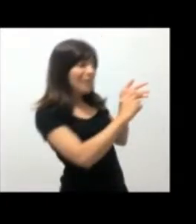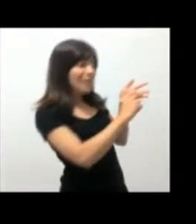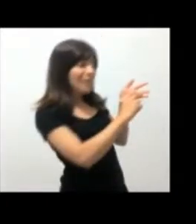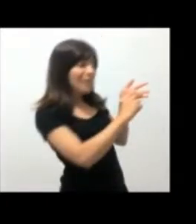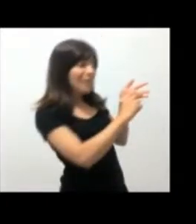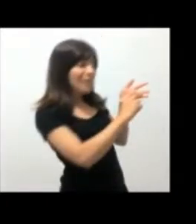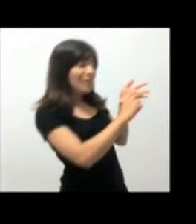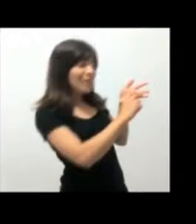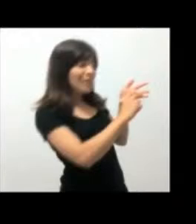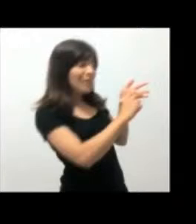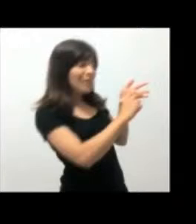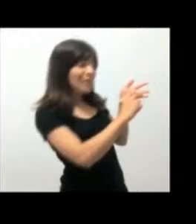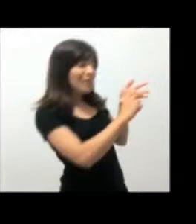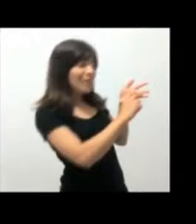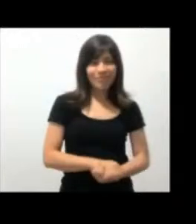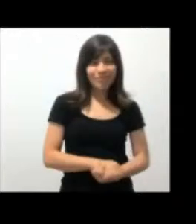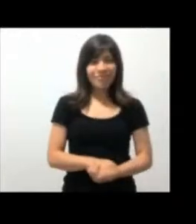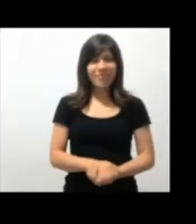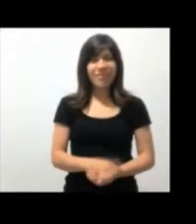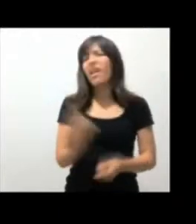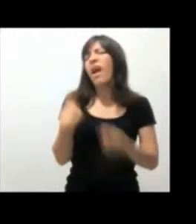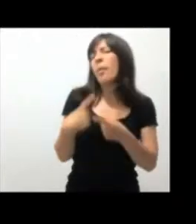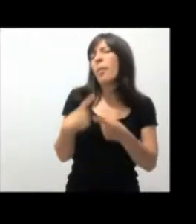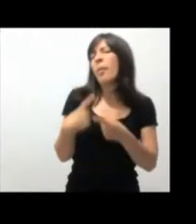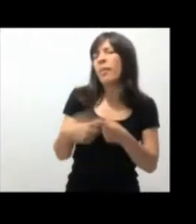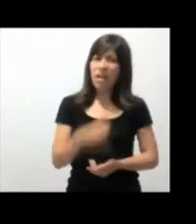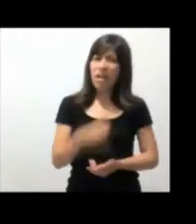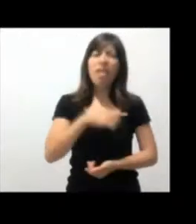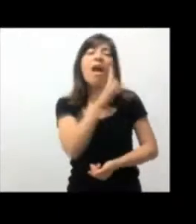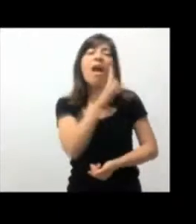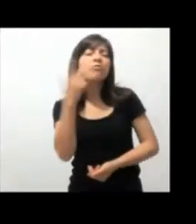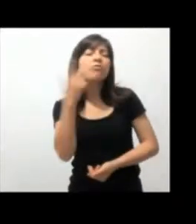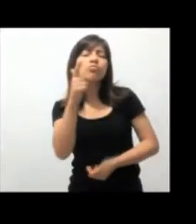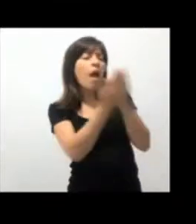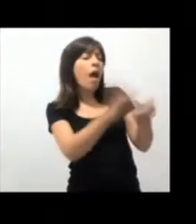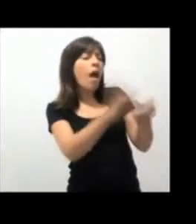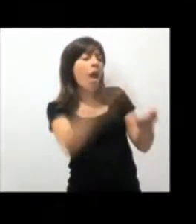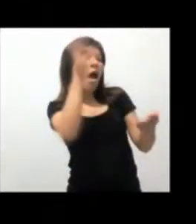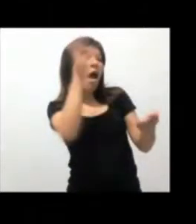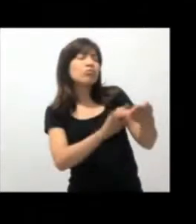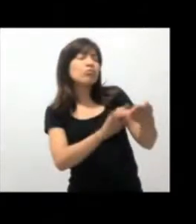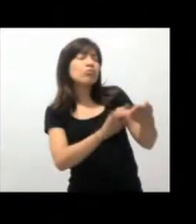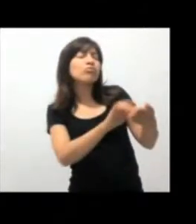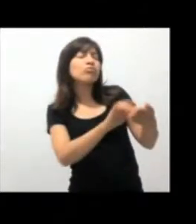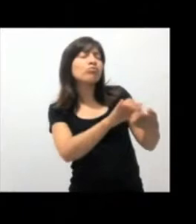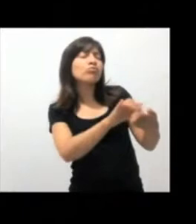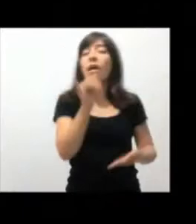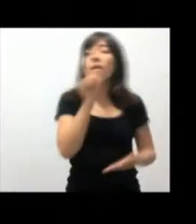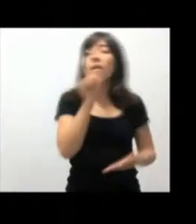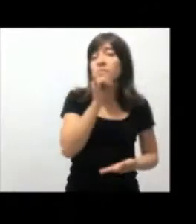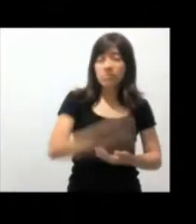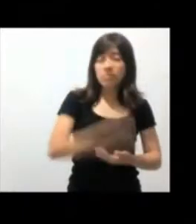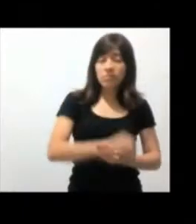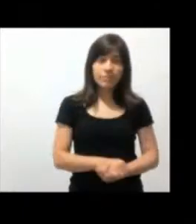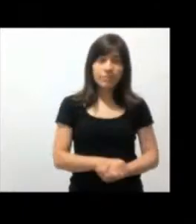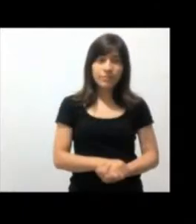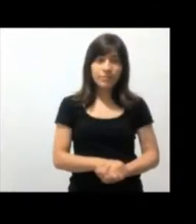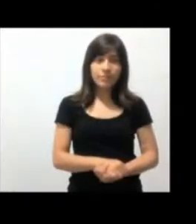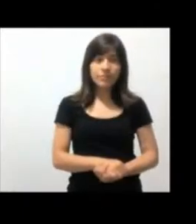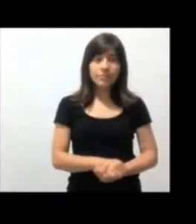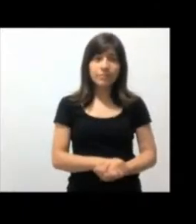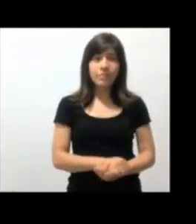em braille, por exemplo. Porque as pessoas que fazem isso não vê